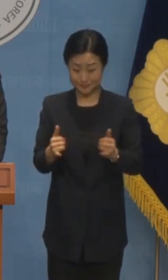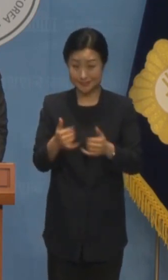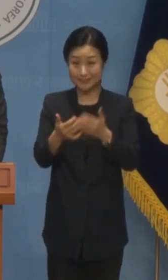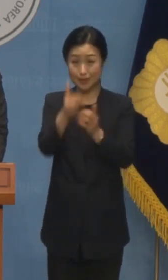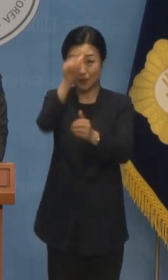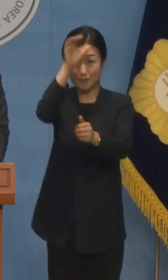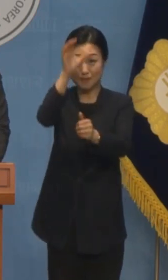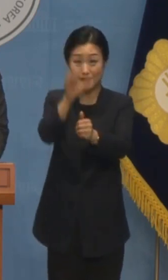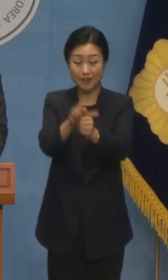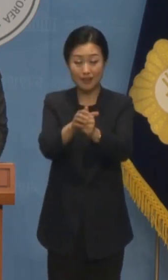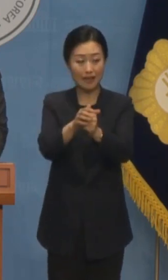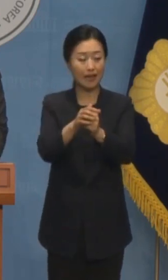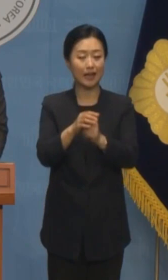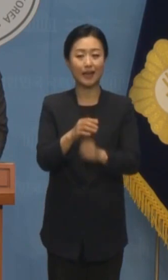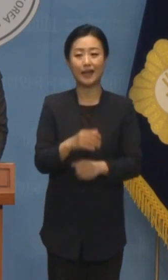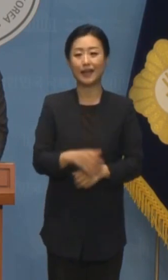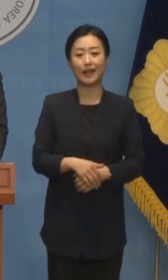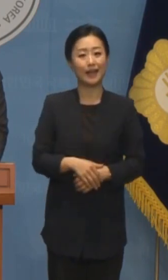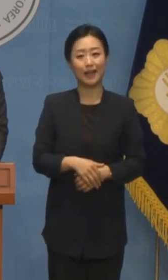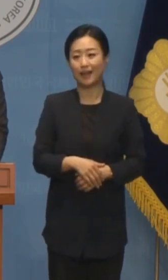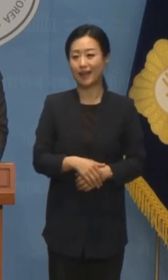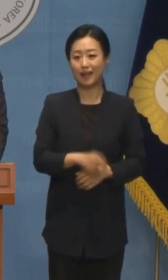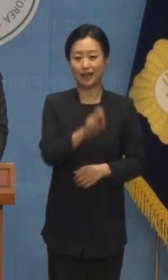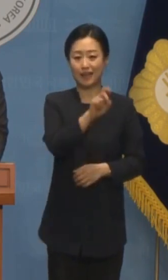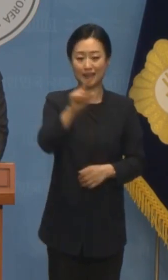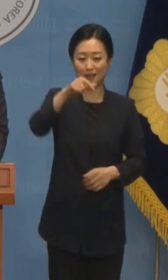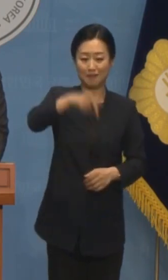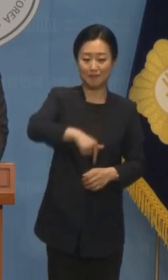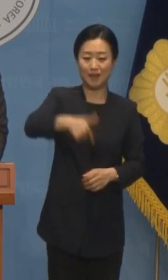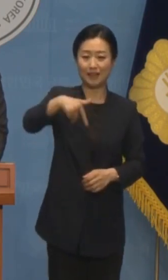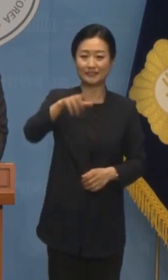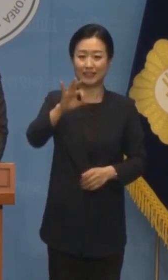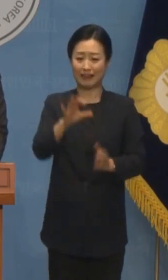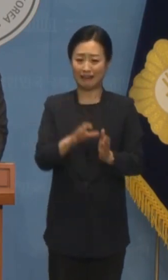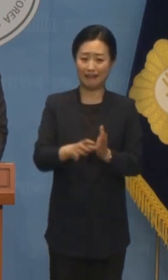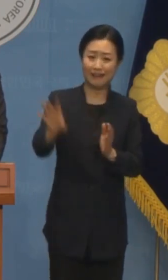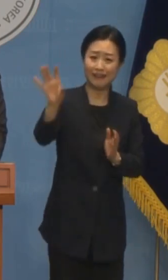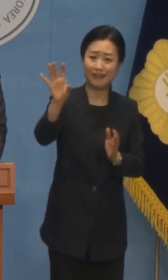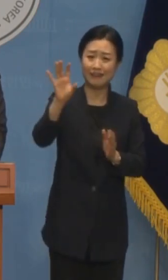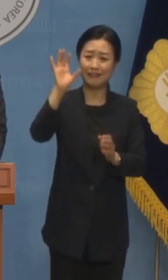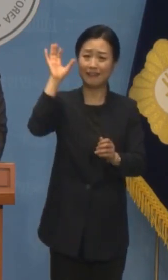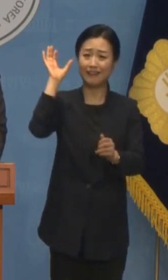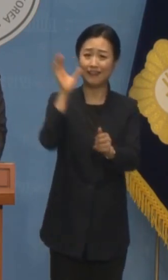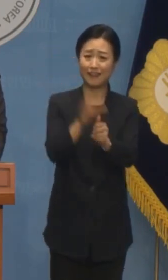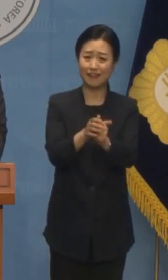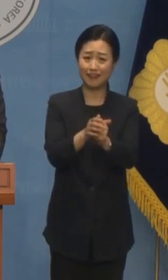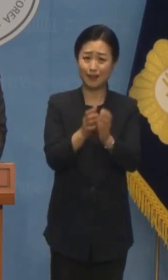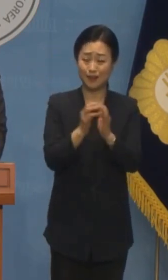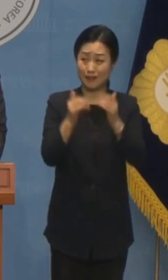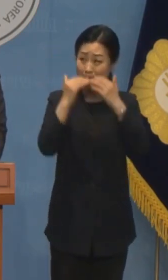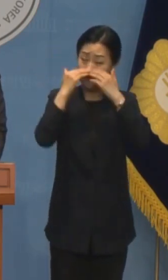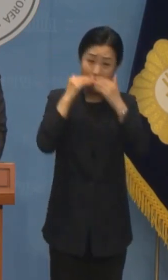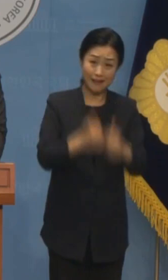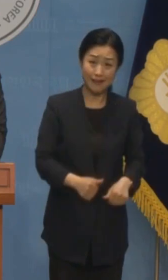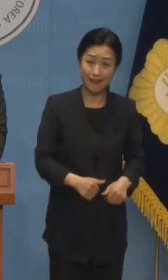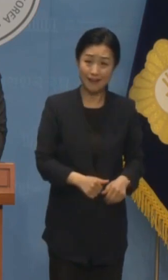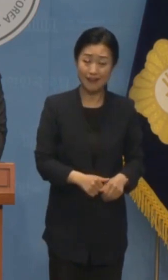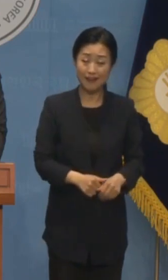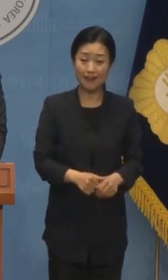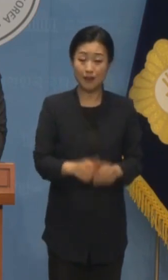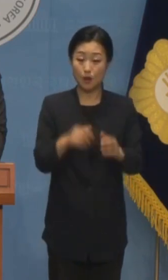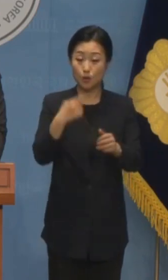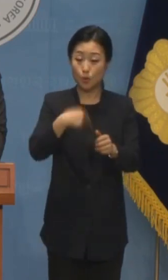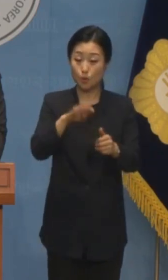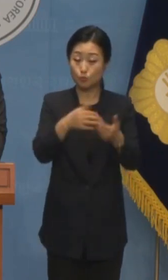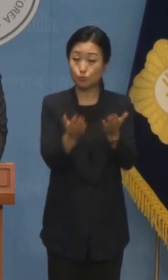장관으로 지명하다 막장 인사로 국민의 길을 질리게 하려는 속셈입니다 심지어 교육부